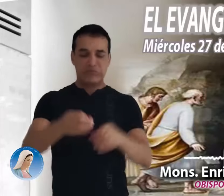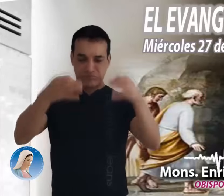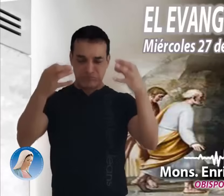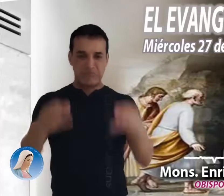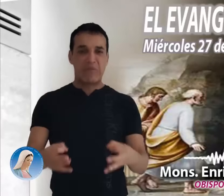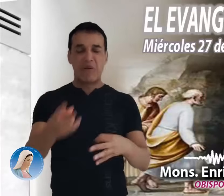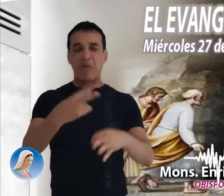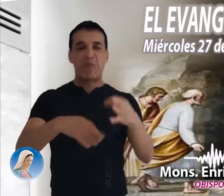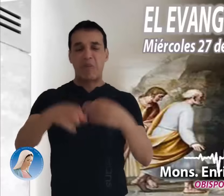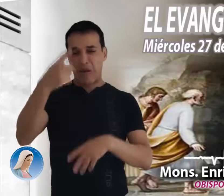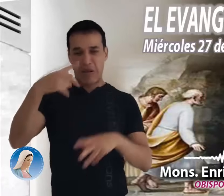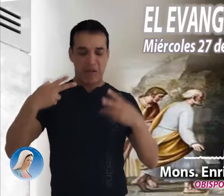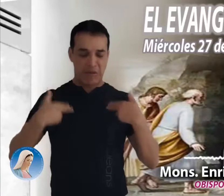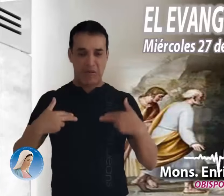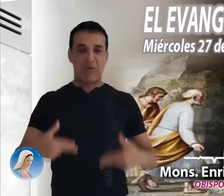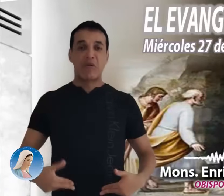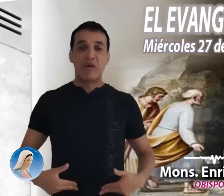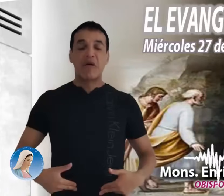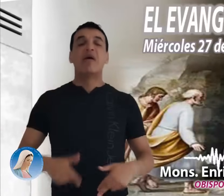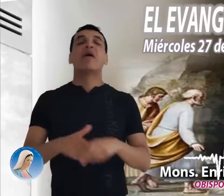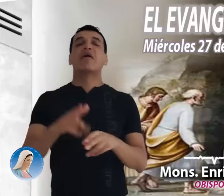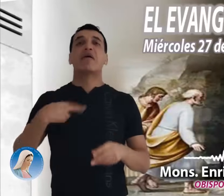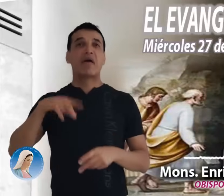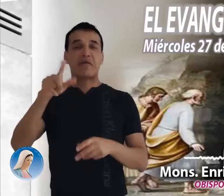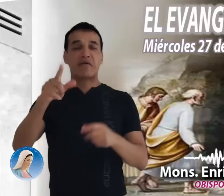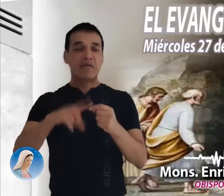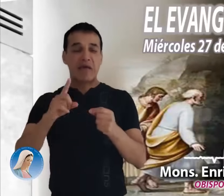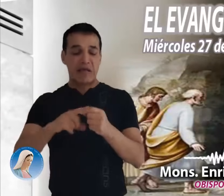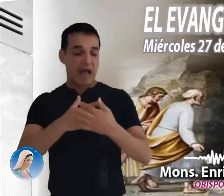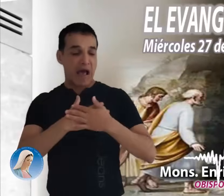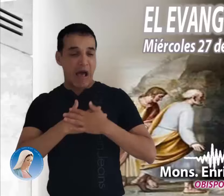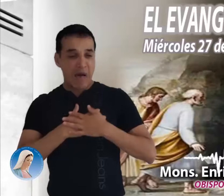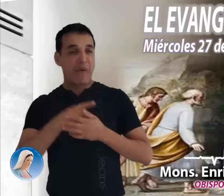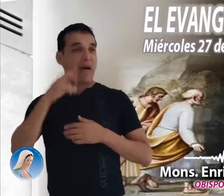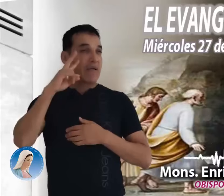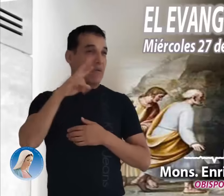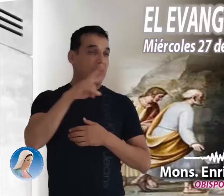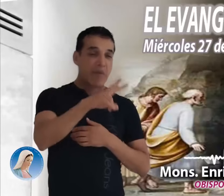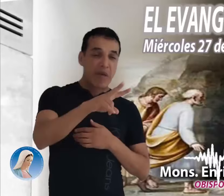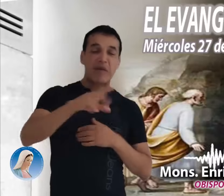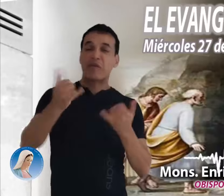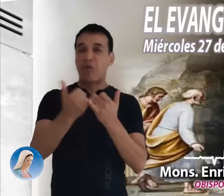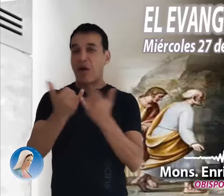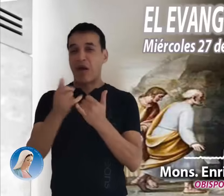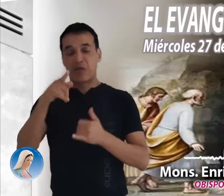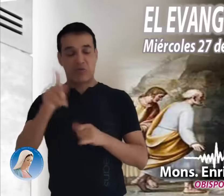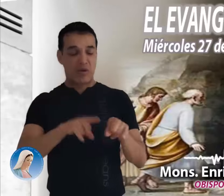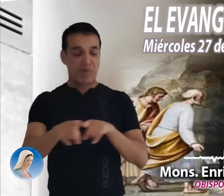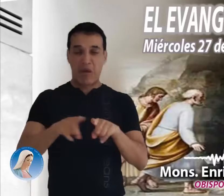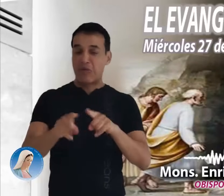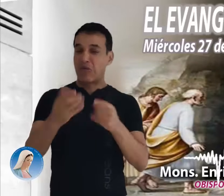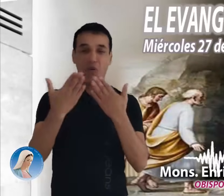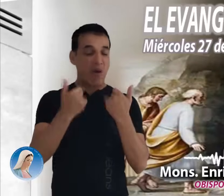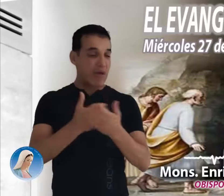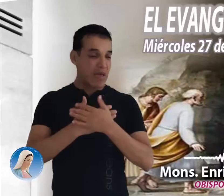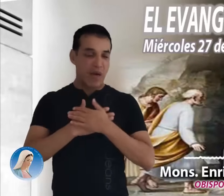porque si uno dice que ama a Dios a quien no ve y no ama a su hermano a quien ve, es un mentiroso.